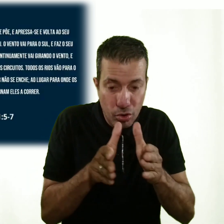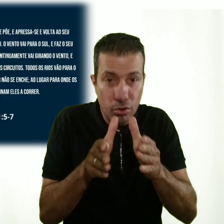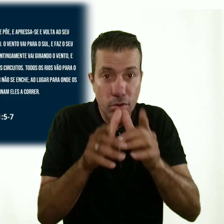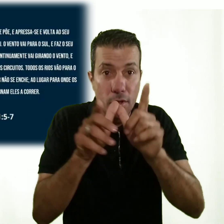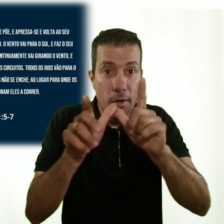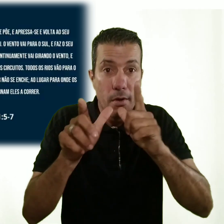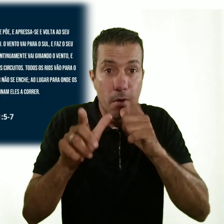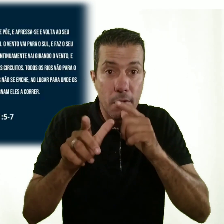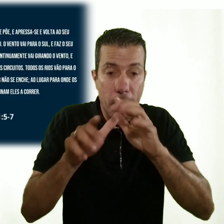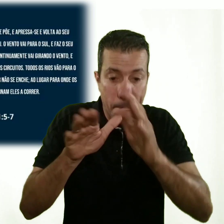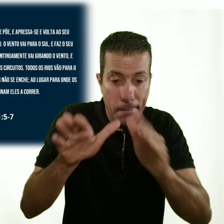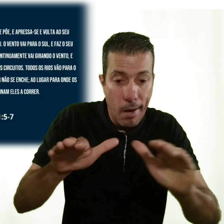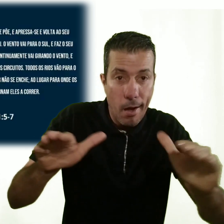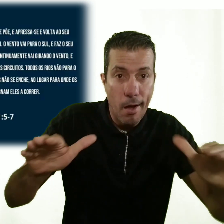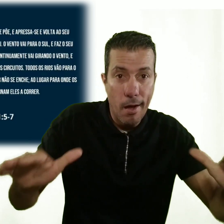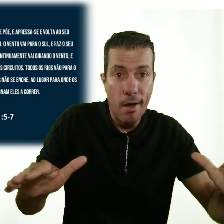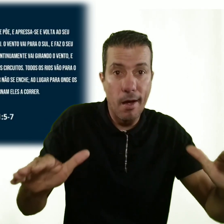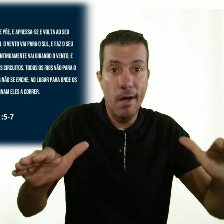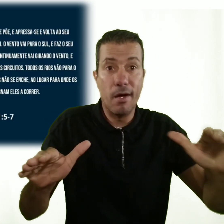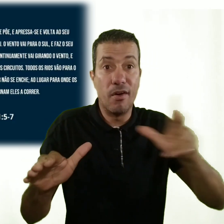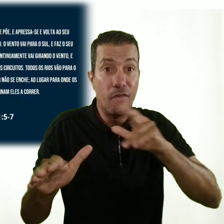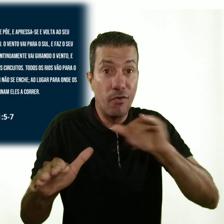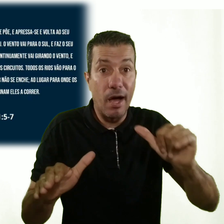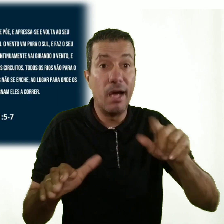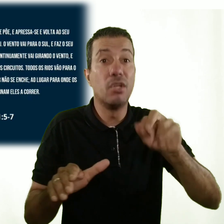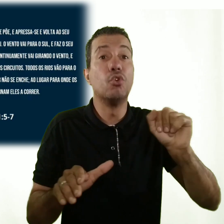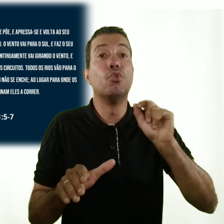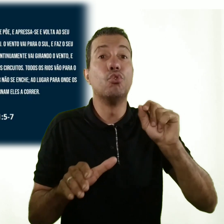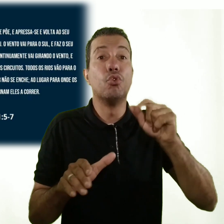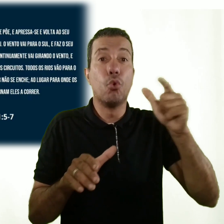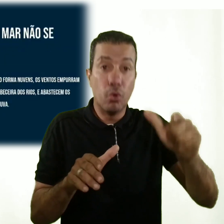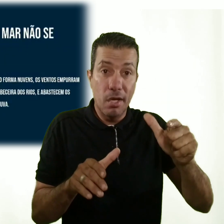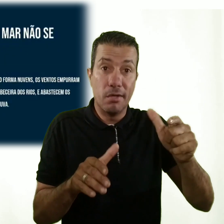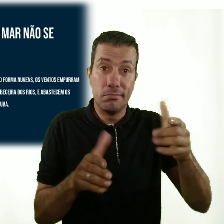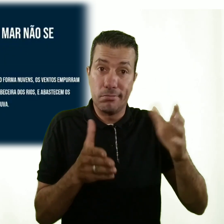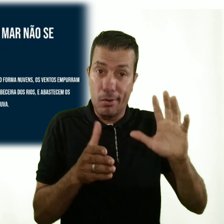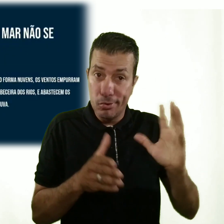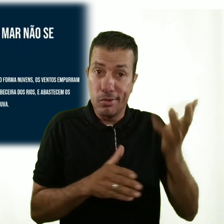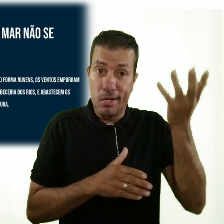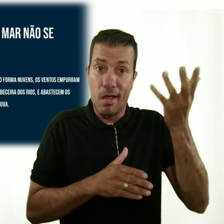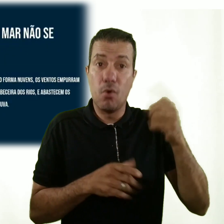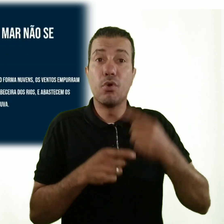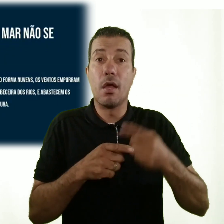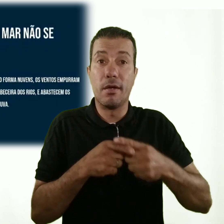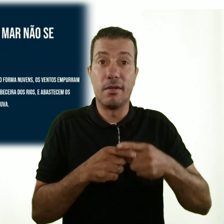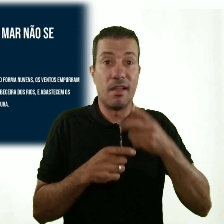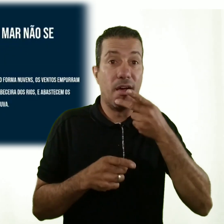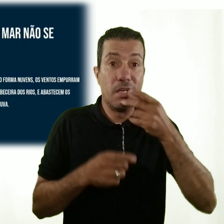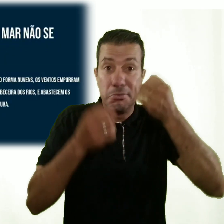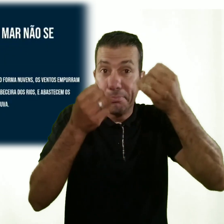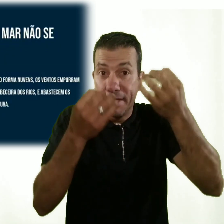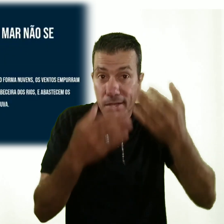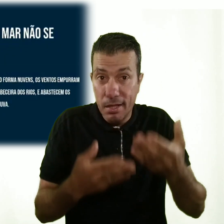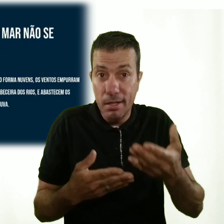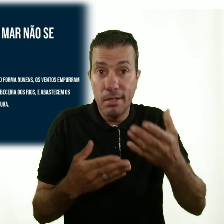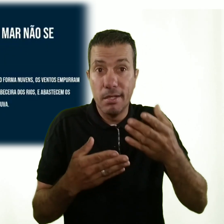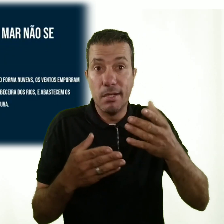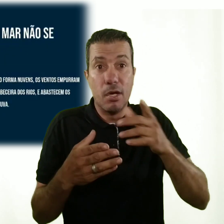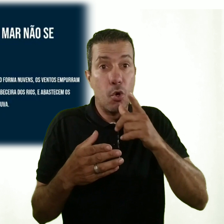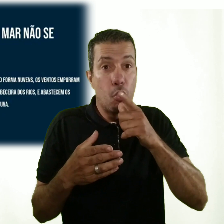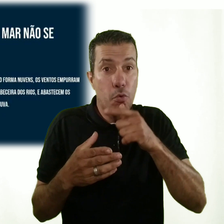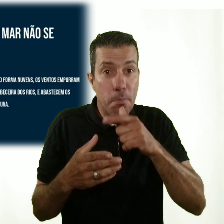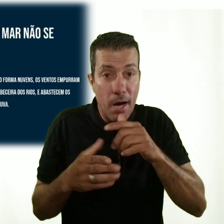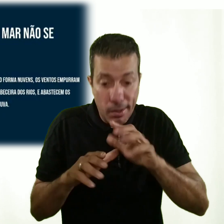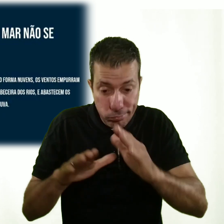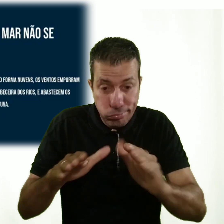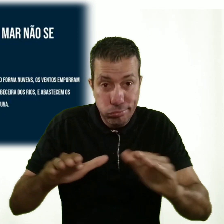Ao lugar para onde os rios vão, para ali tornam eles a correr. O que ele está falando? Ele está falando assim: o mar não se enche, porque